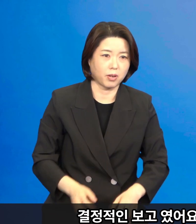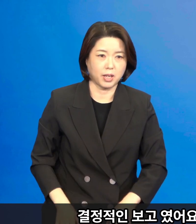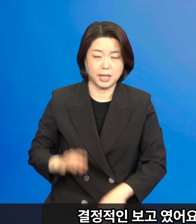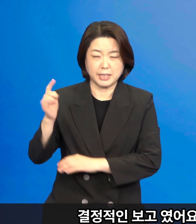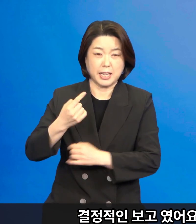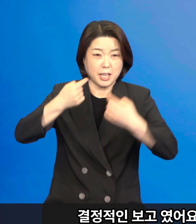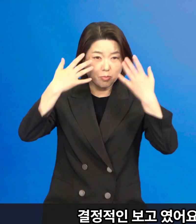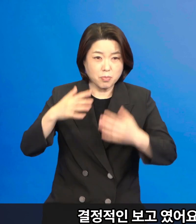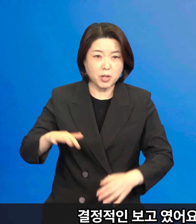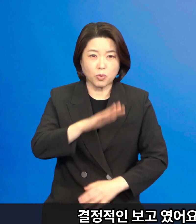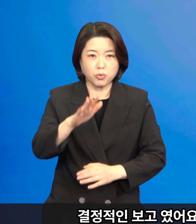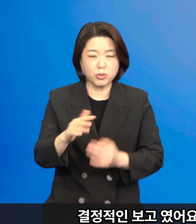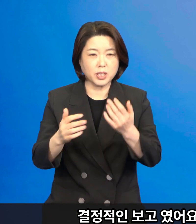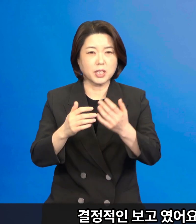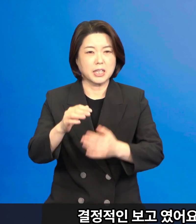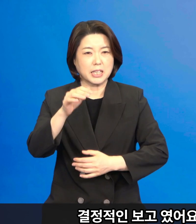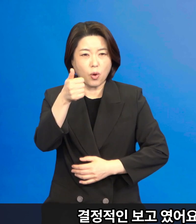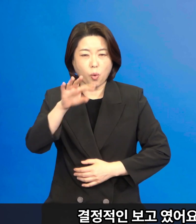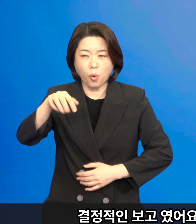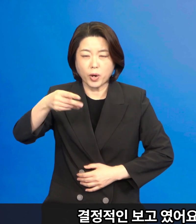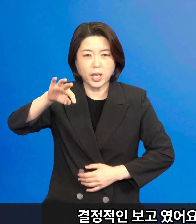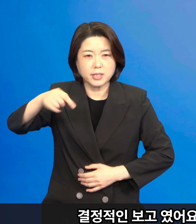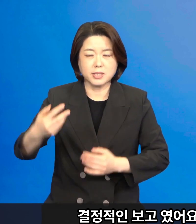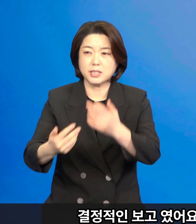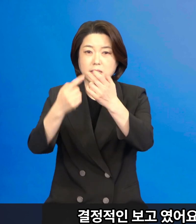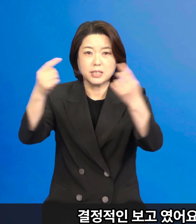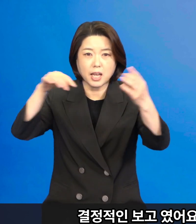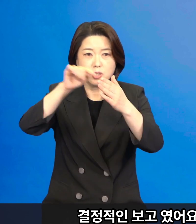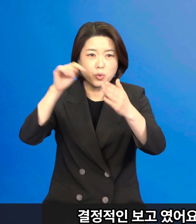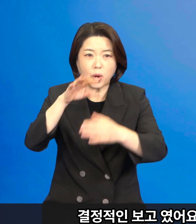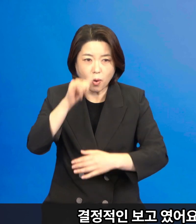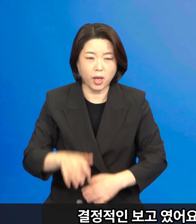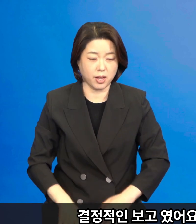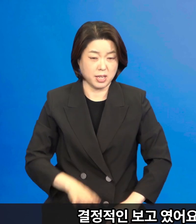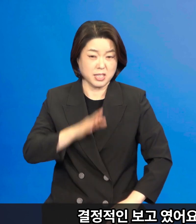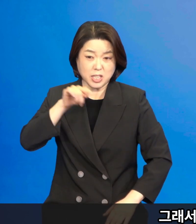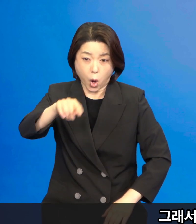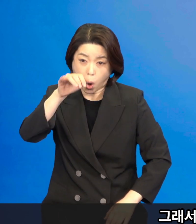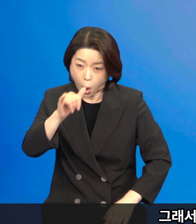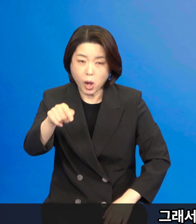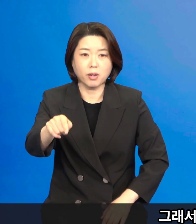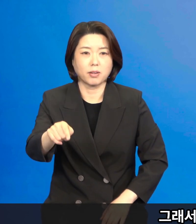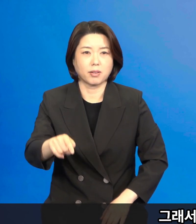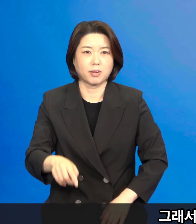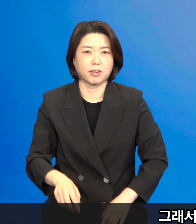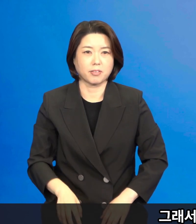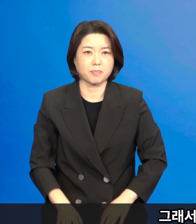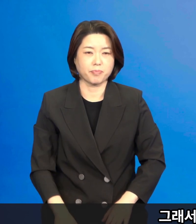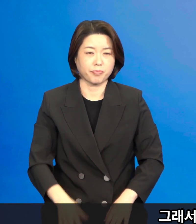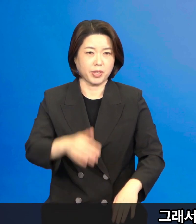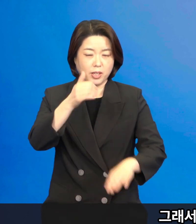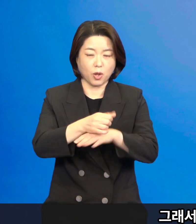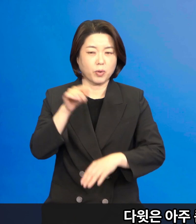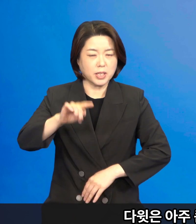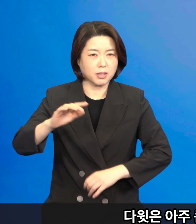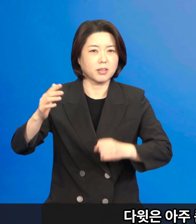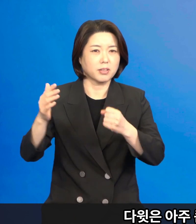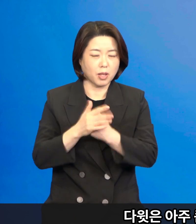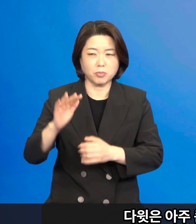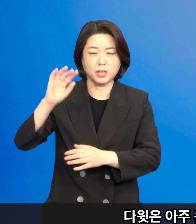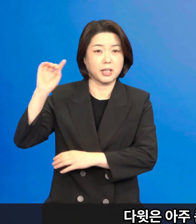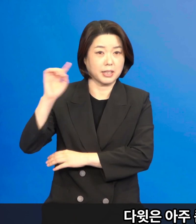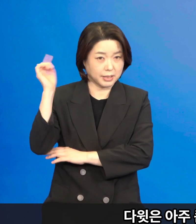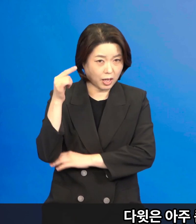있습니다. 결정적인 보고였어요. 정말 다윗이 거기에 있었거든요. 그래서 결국 이것 때문에